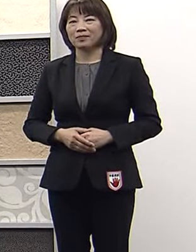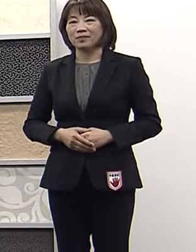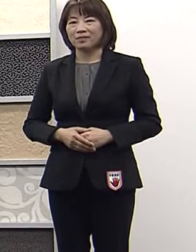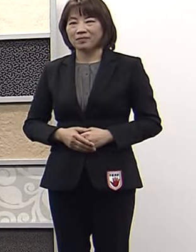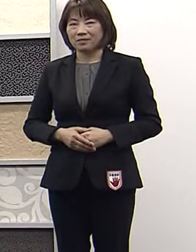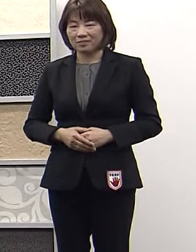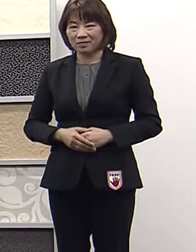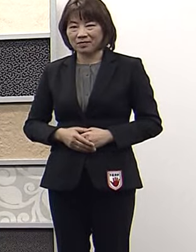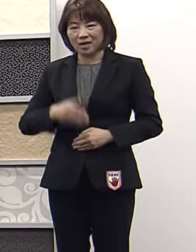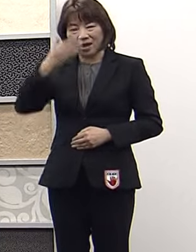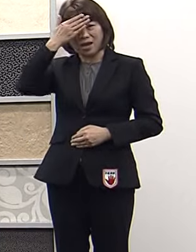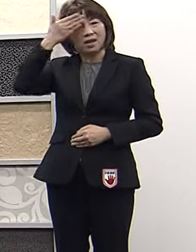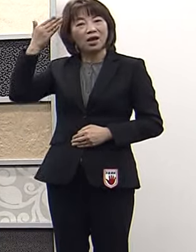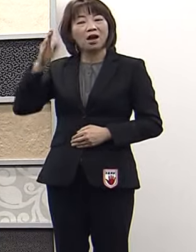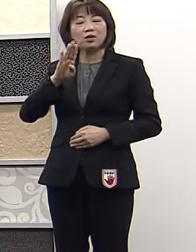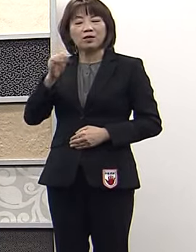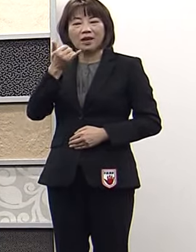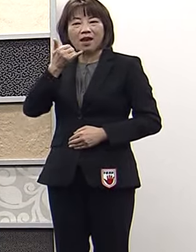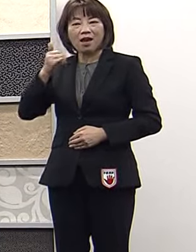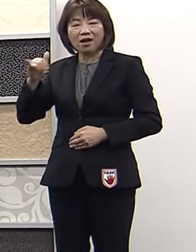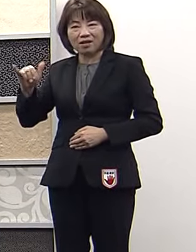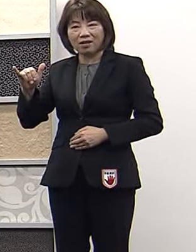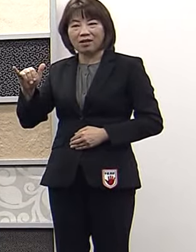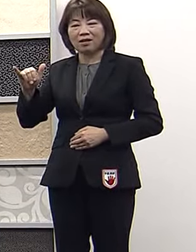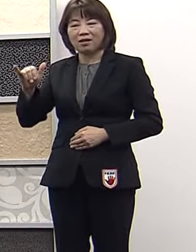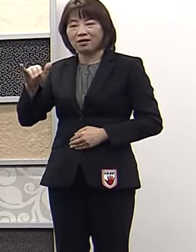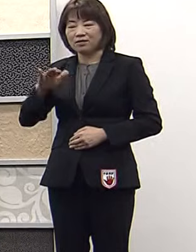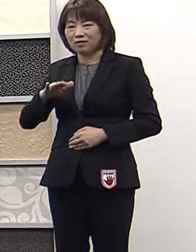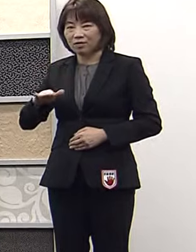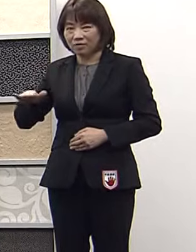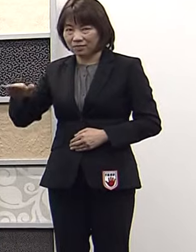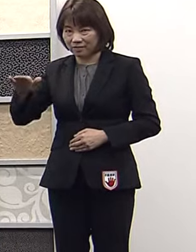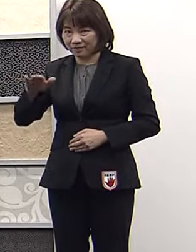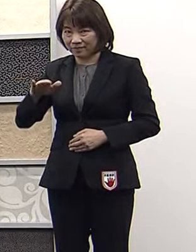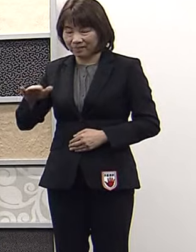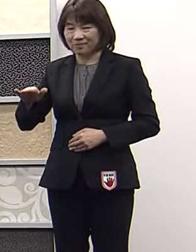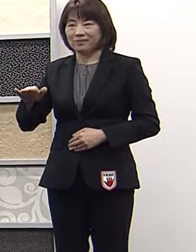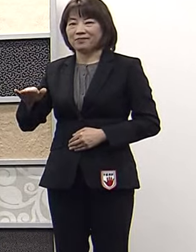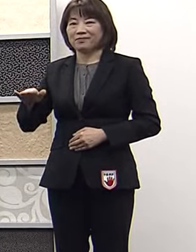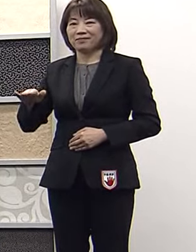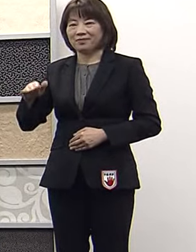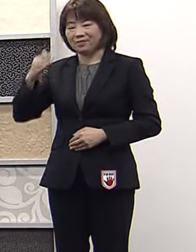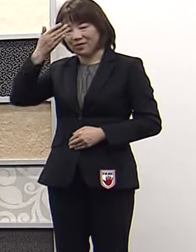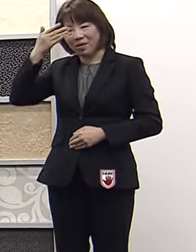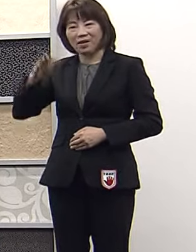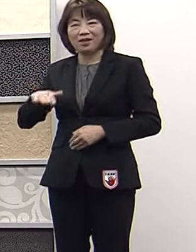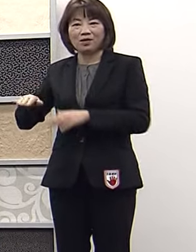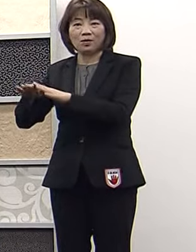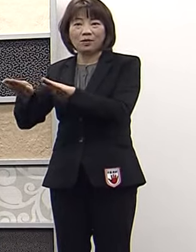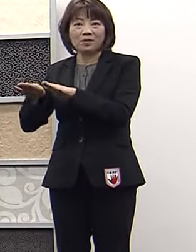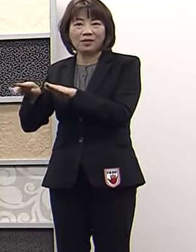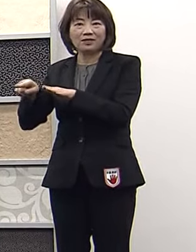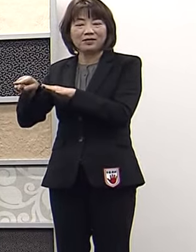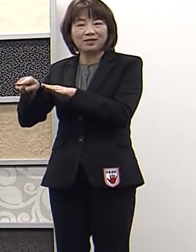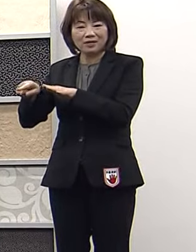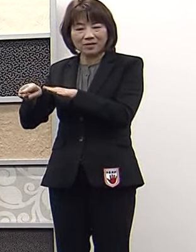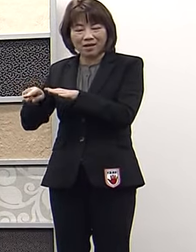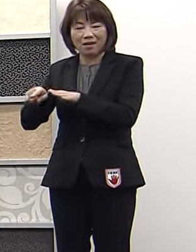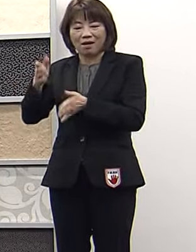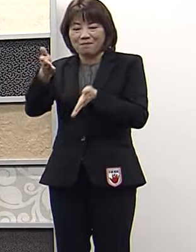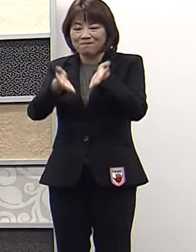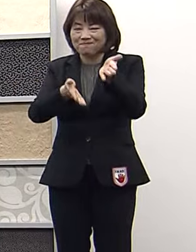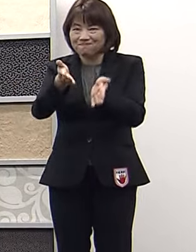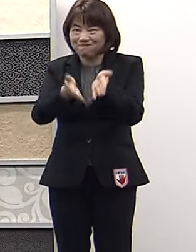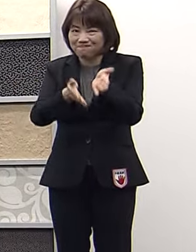うね、ヤングケアラーが対象とされている方、ヤングケアラーの子たちが、ケアをされている方は、